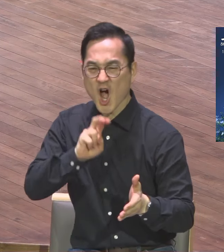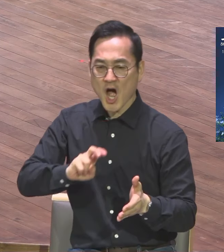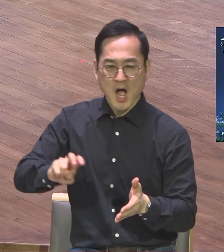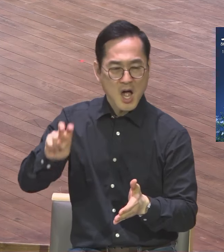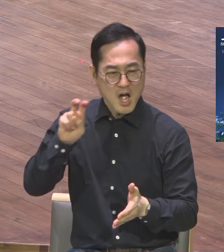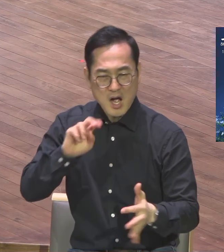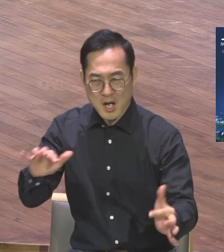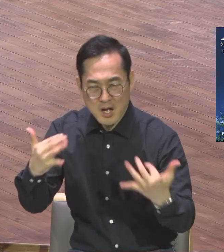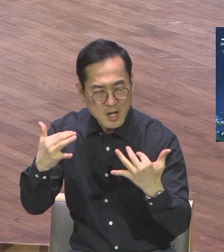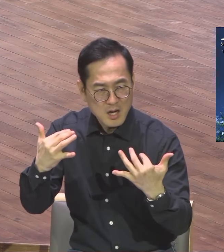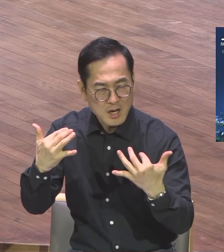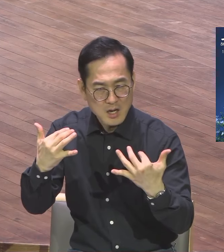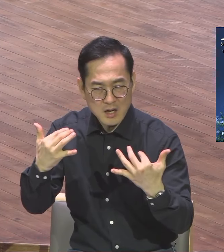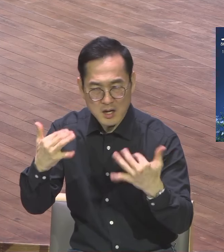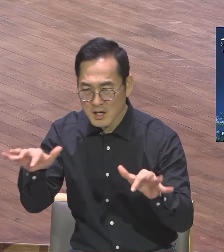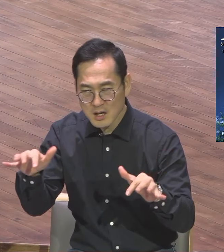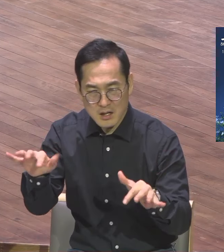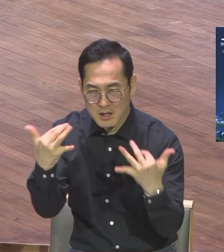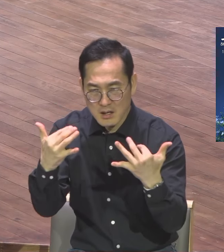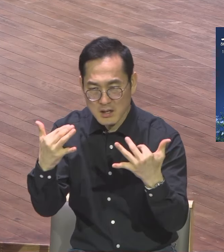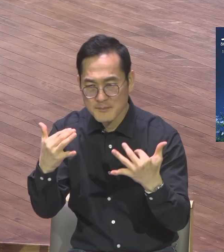목사도 마찬가지예요. 설교를 하고 나면